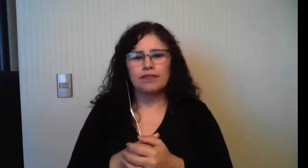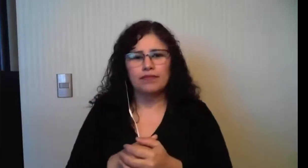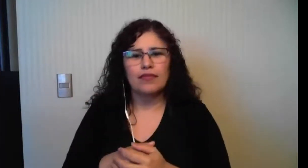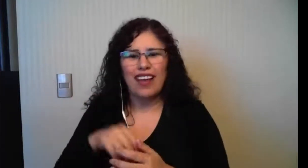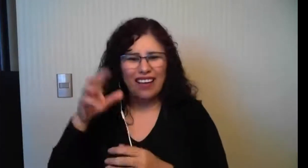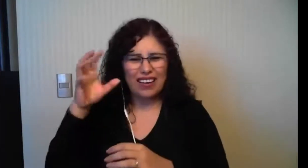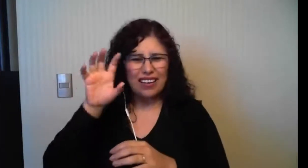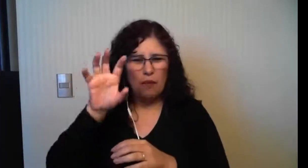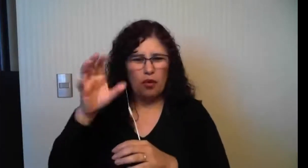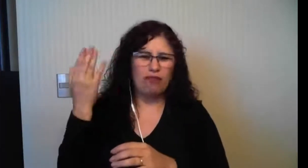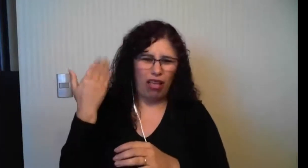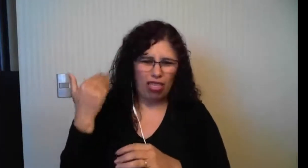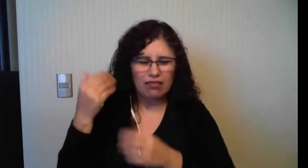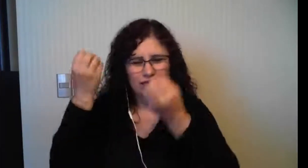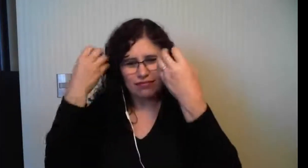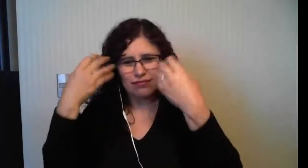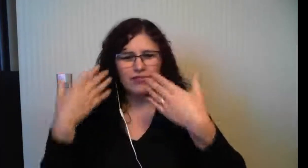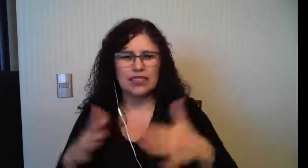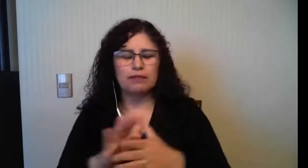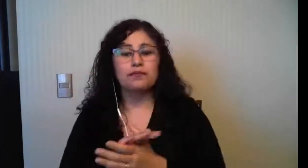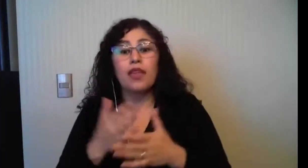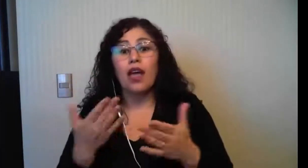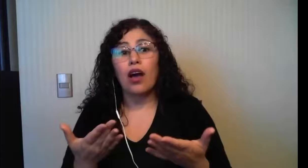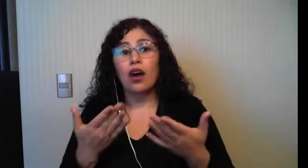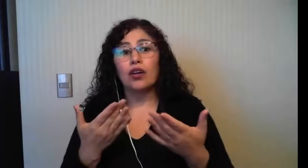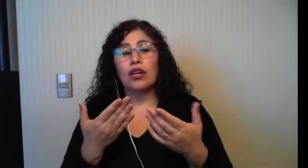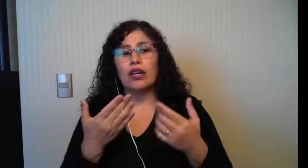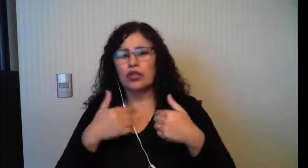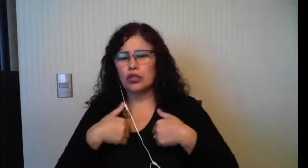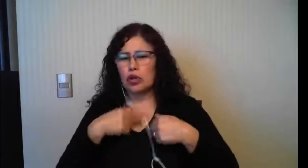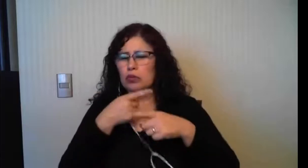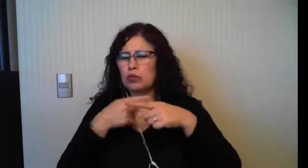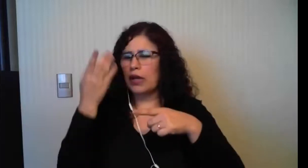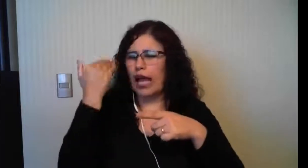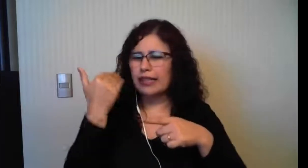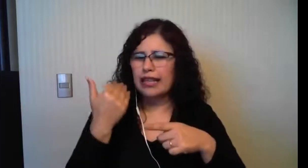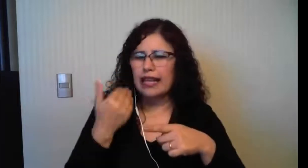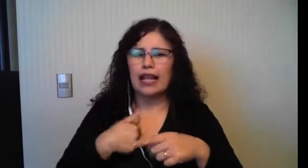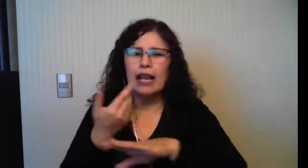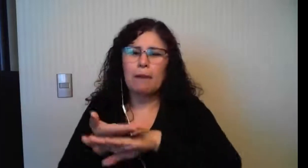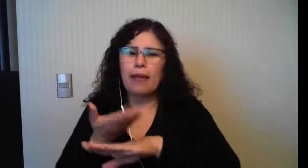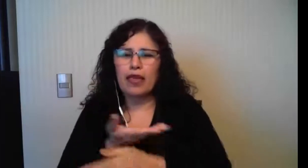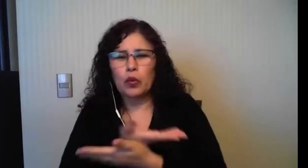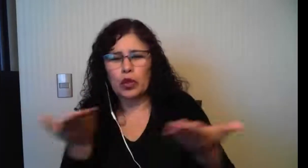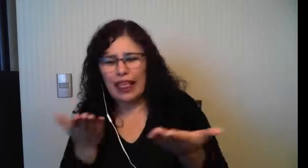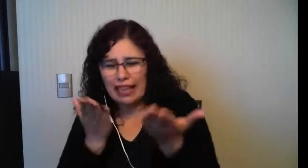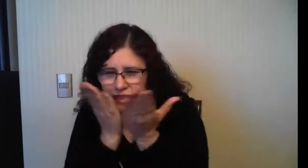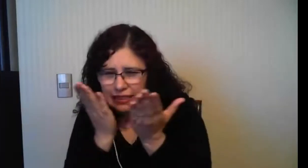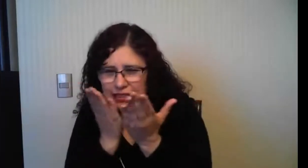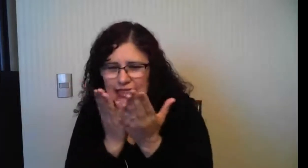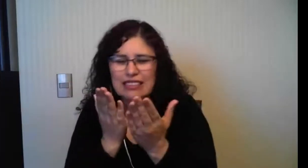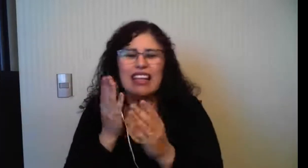Hoy día lo que vamos a ver, hace un par de semanas yo les comencé a recalcar que comenzaran ustedes particularmente a estudiar algunas